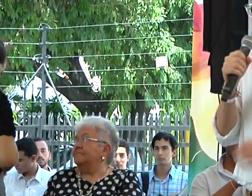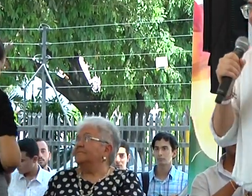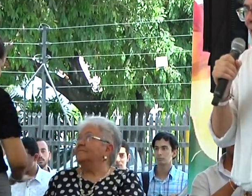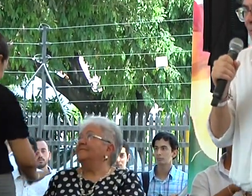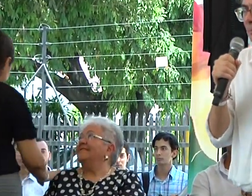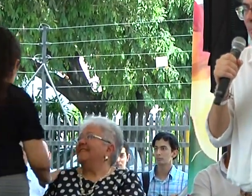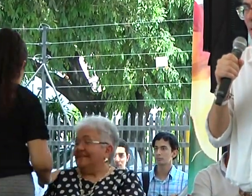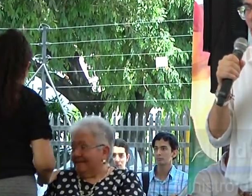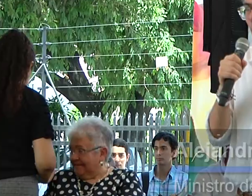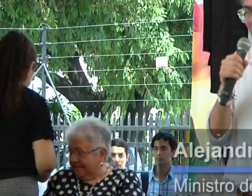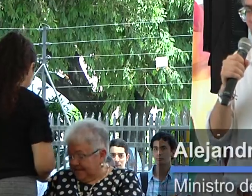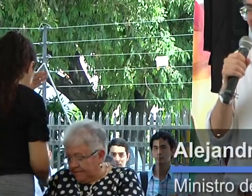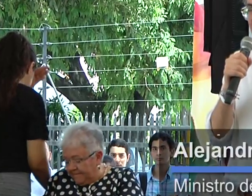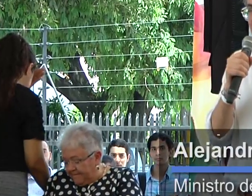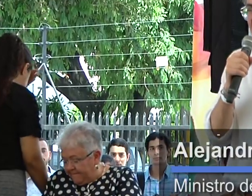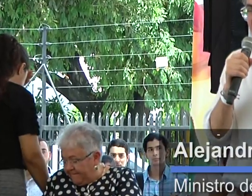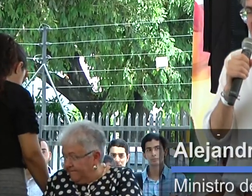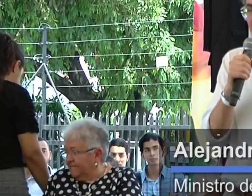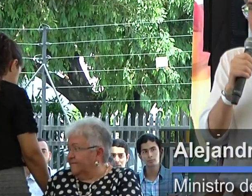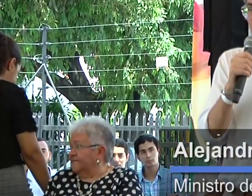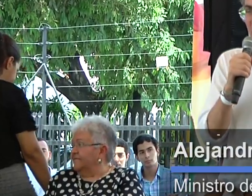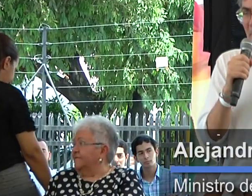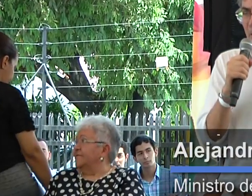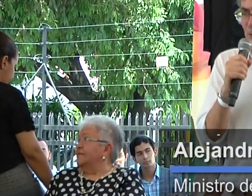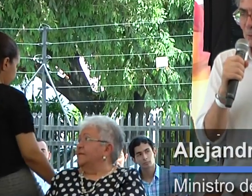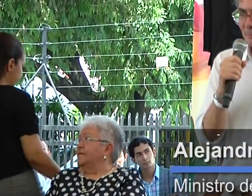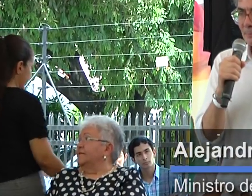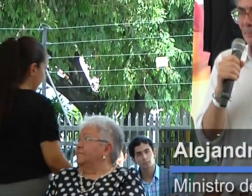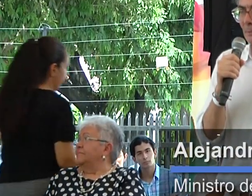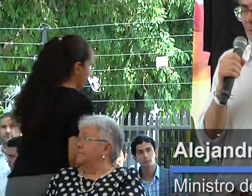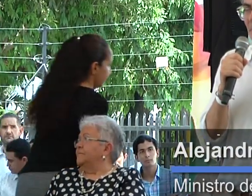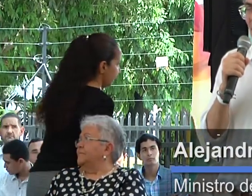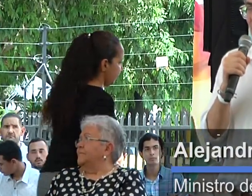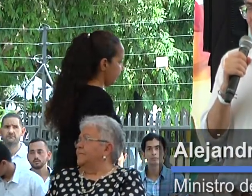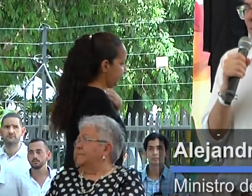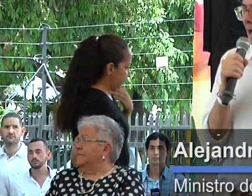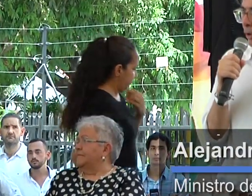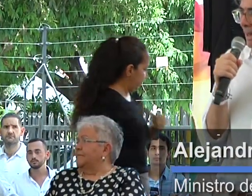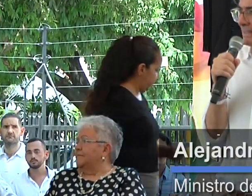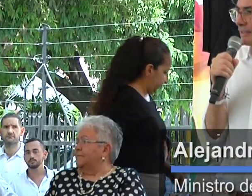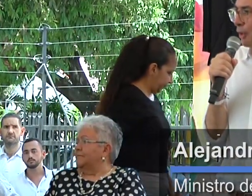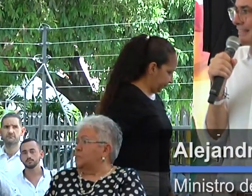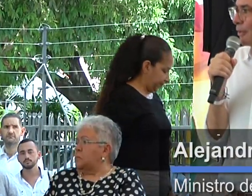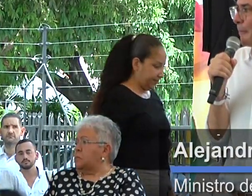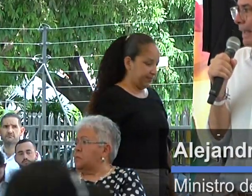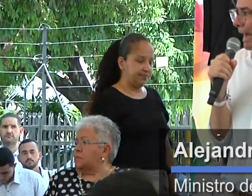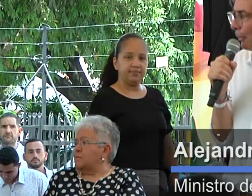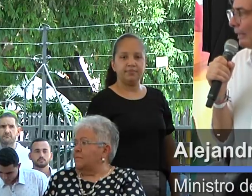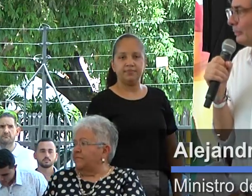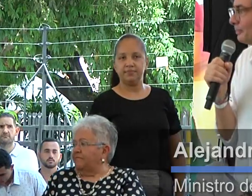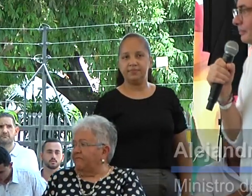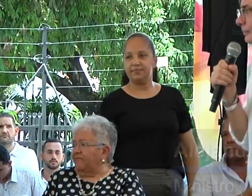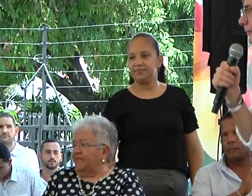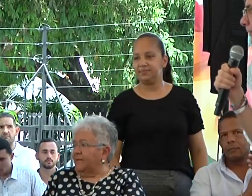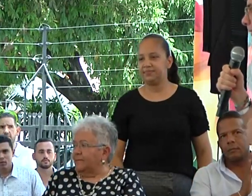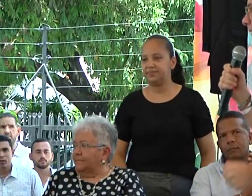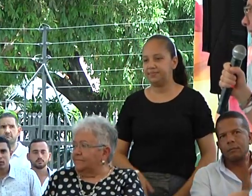la hospitalidad, por acogernos aquí esta mañana. Démosles un aplauso. La organización ha sido